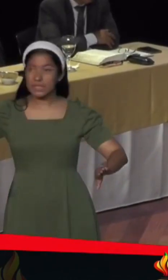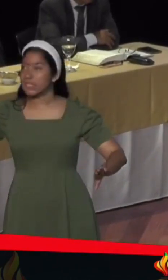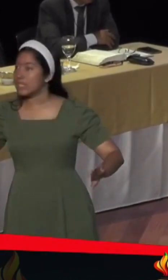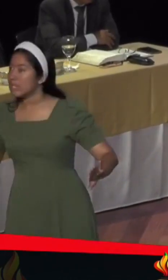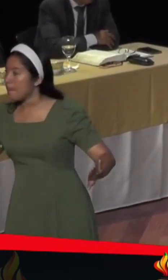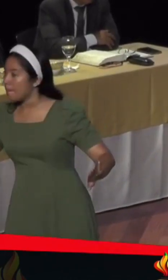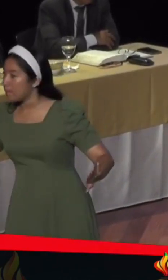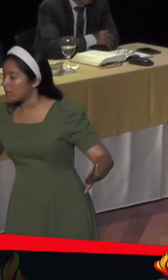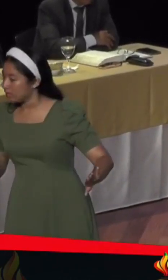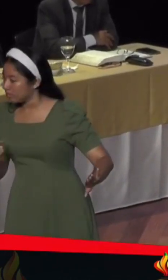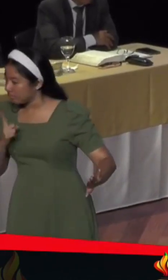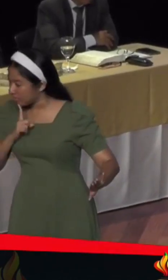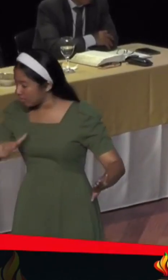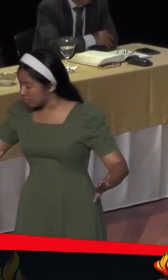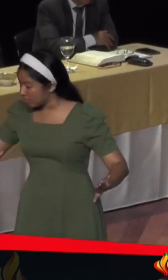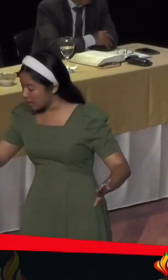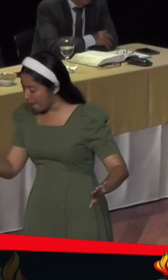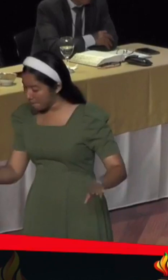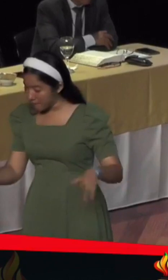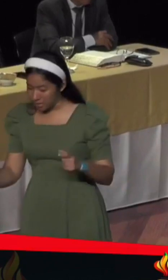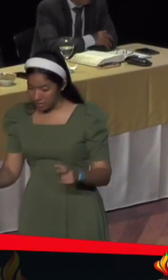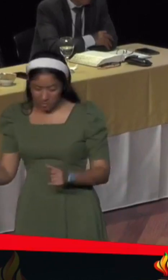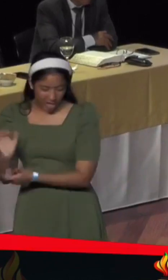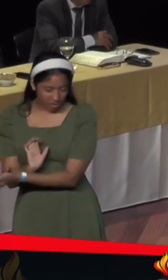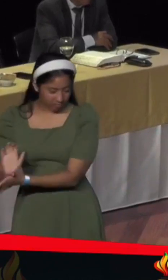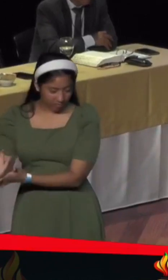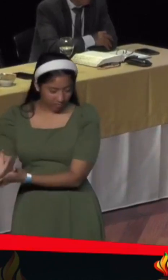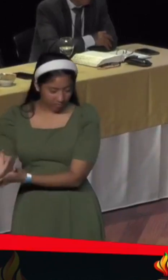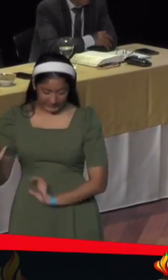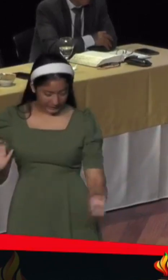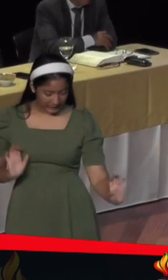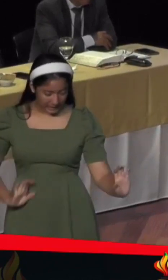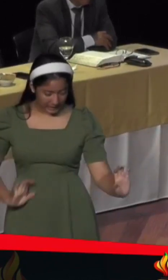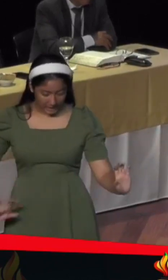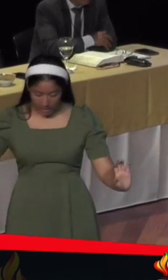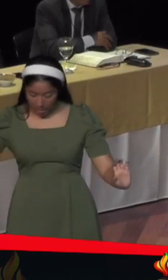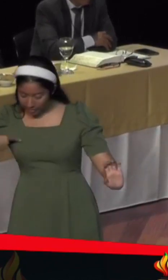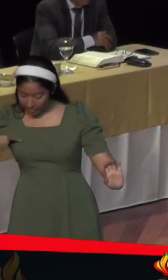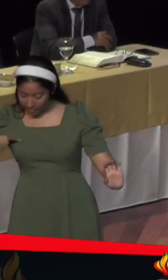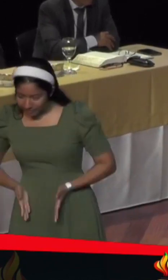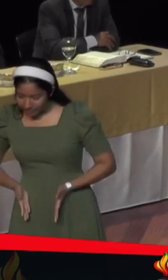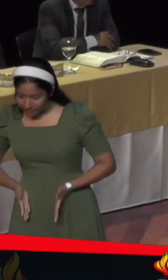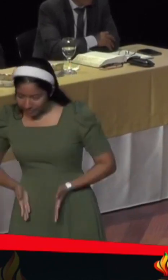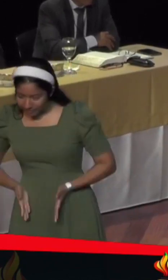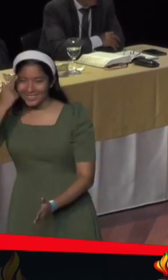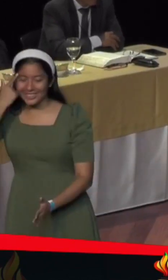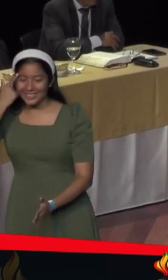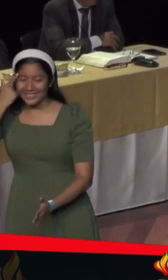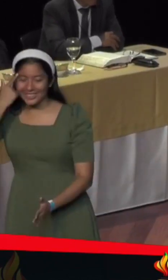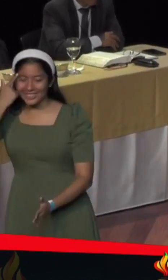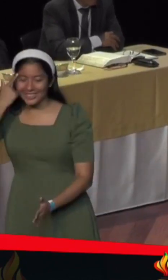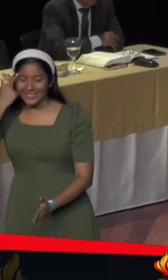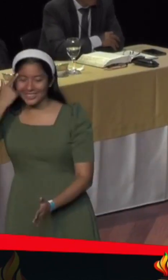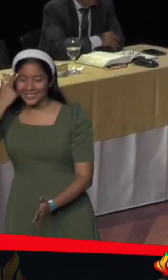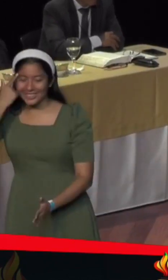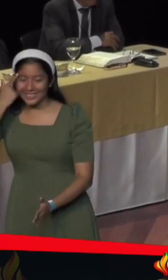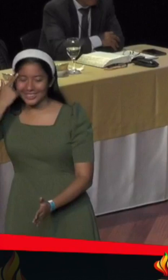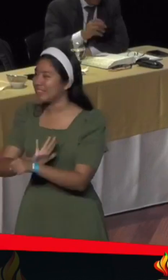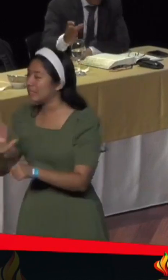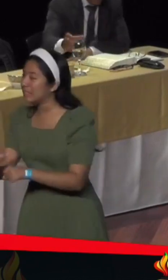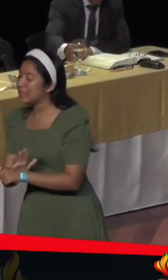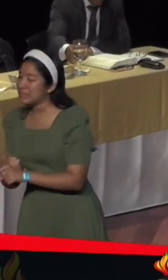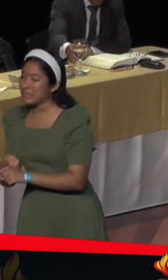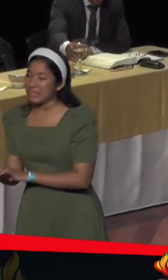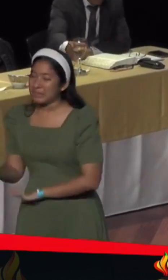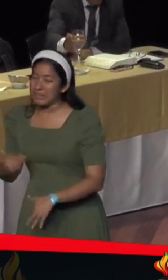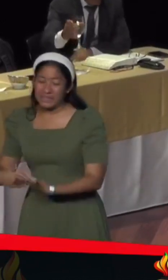hombre, porque te están descalificando desde que tú naciste. Es que tus propias circunstancias te han llevado a meterte